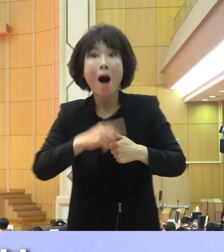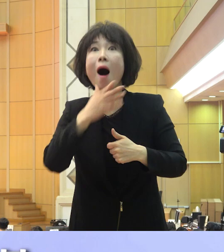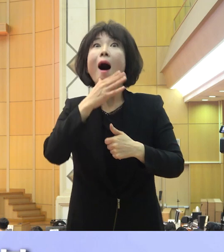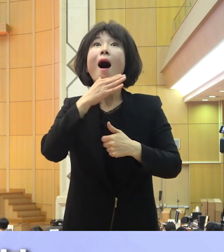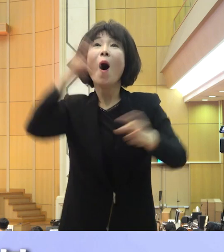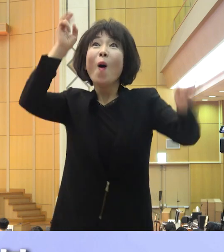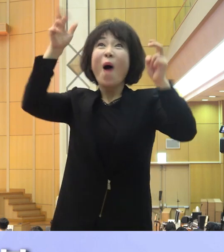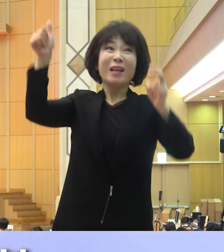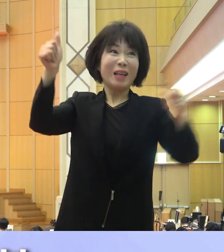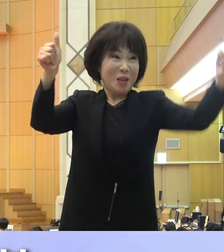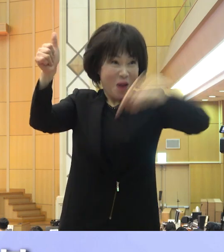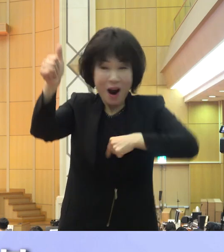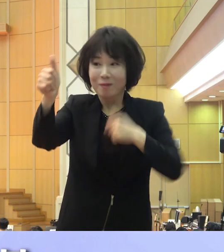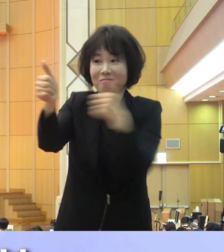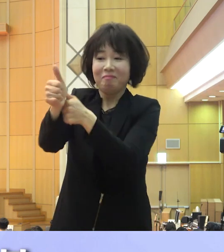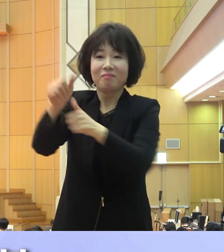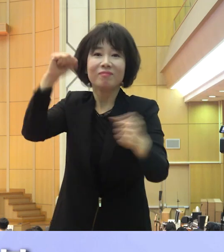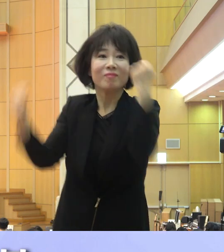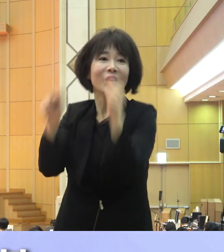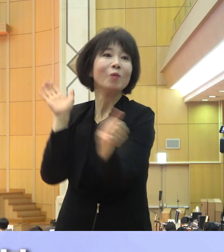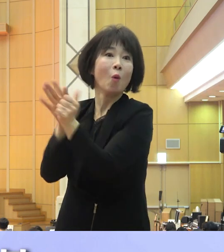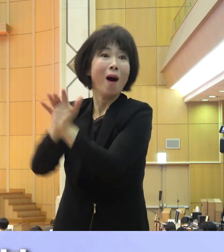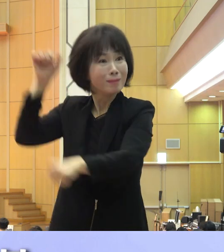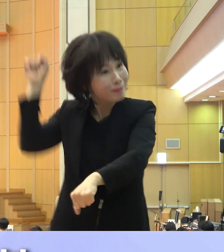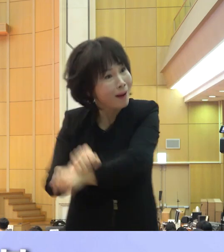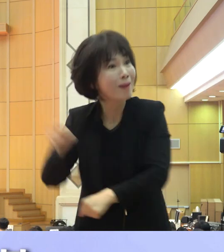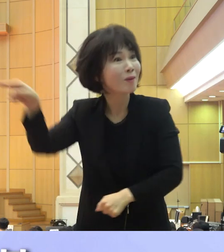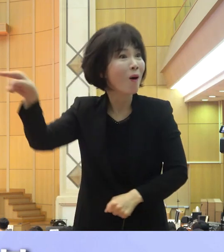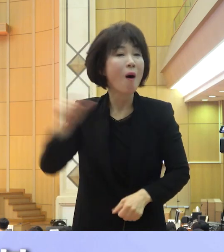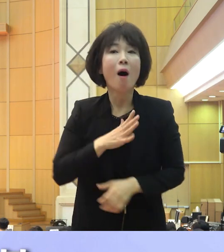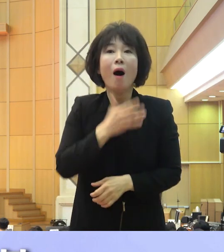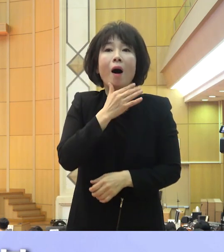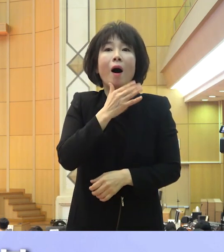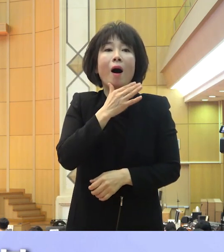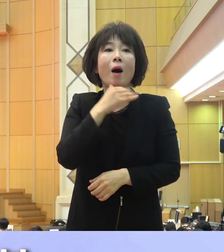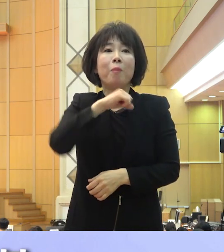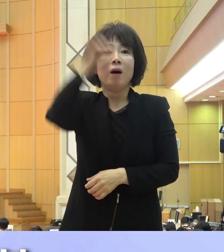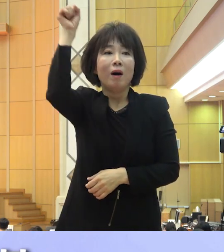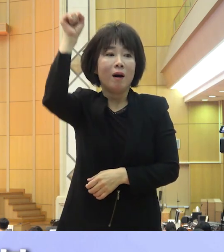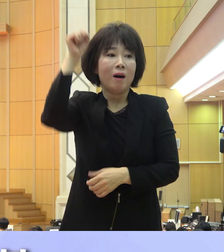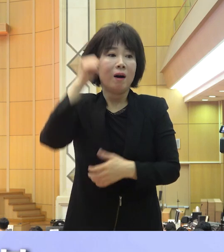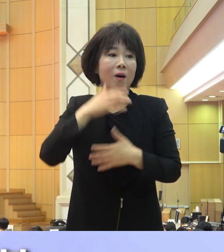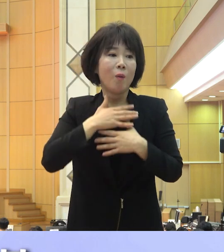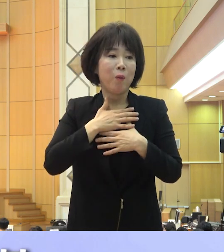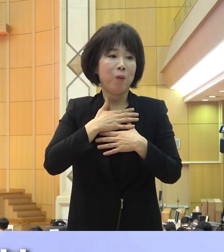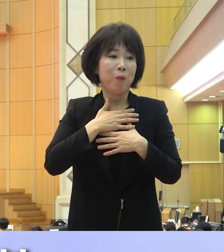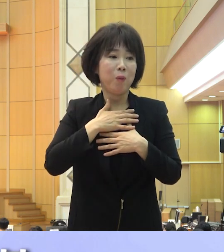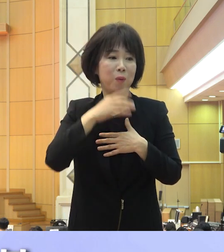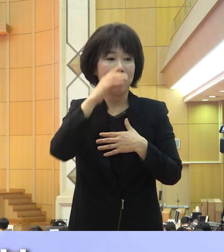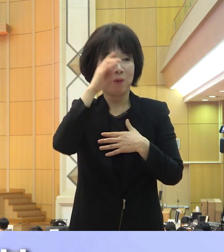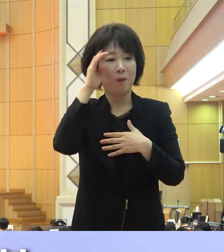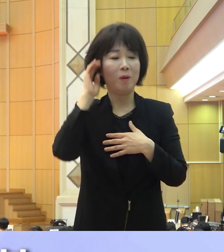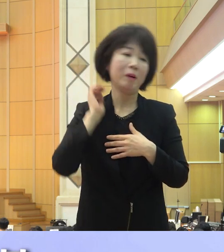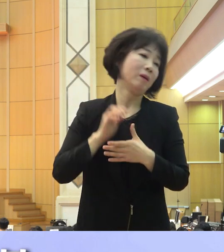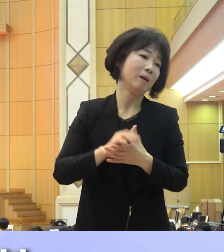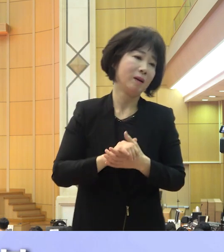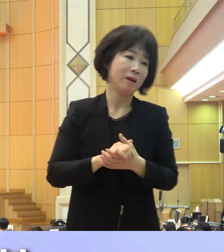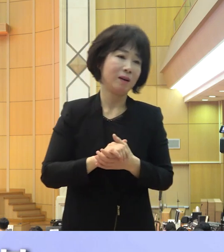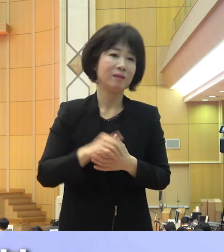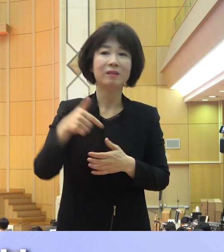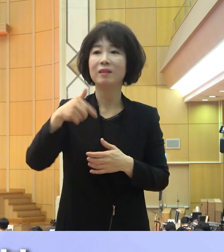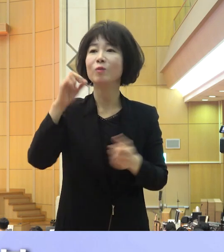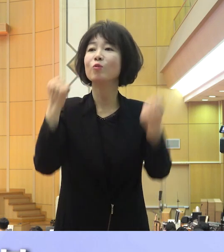졸제 회장님의 또 기사가 돼버렸어. 근데 이 기사도요, 기사가 아닙니다.